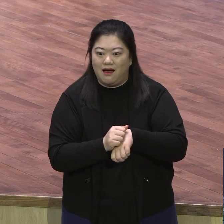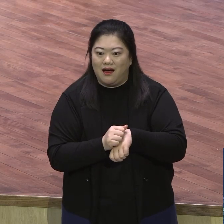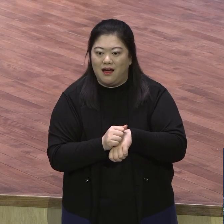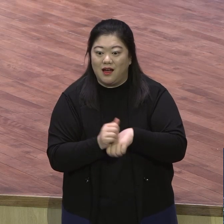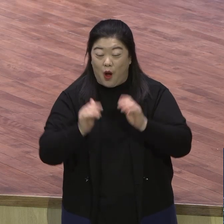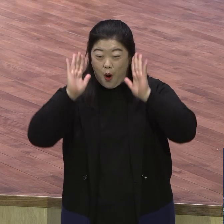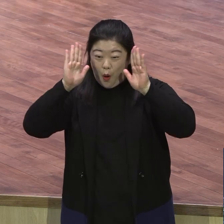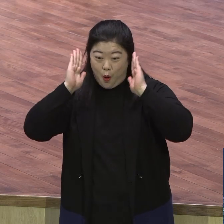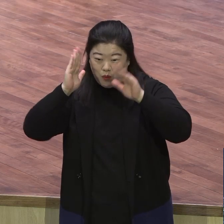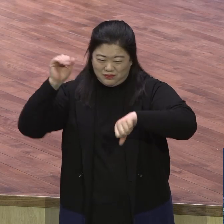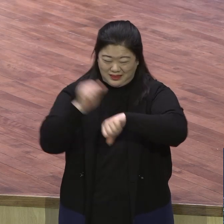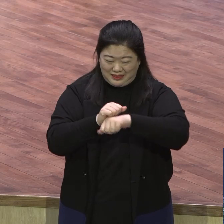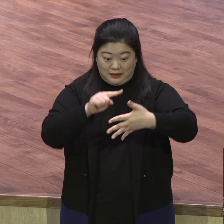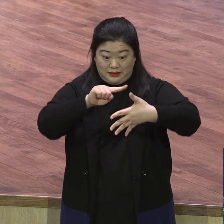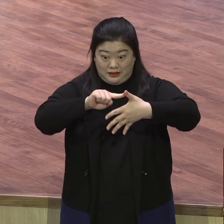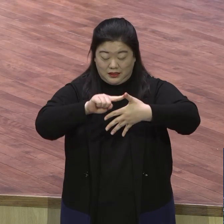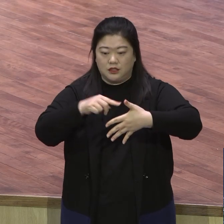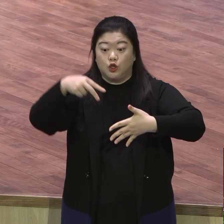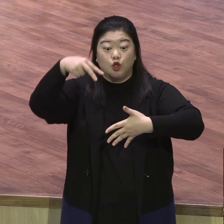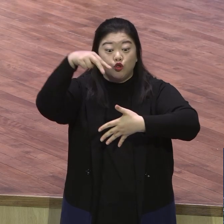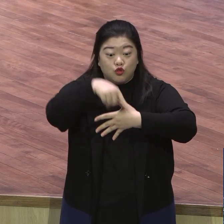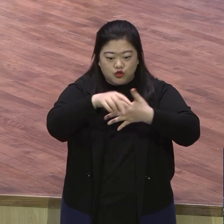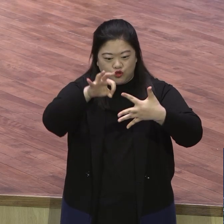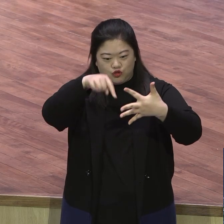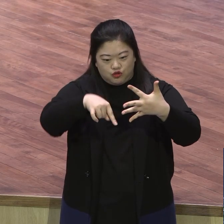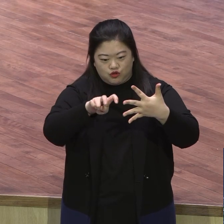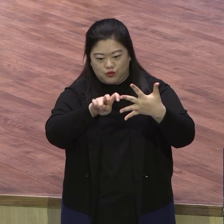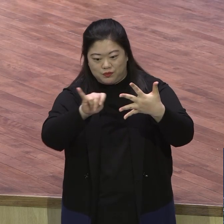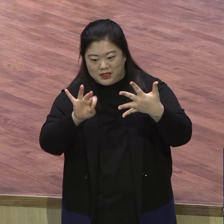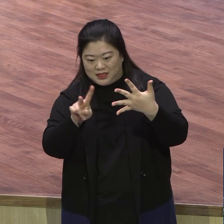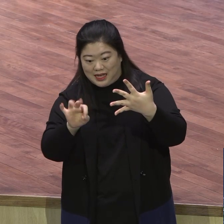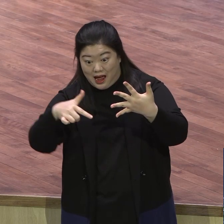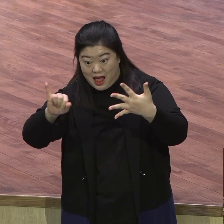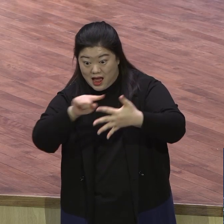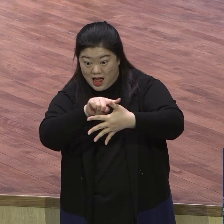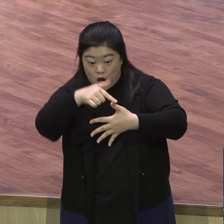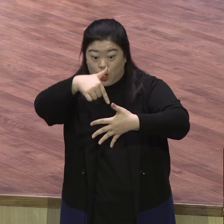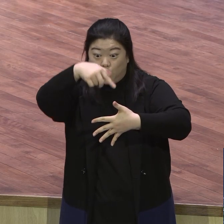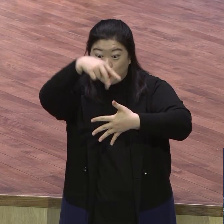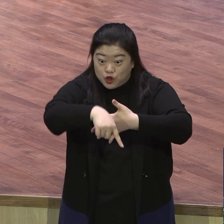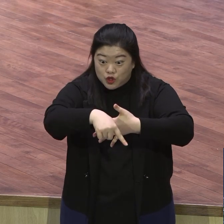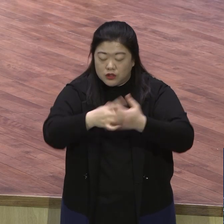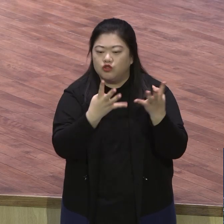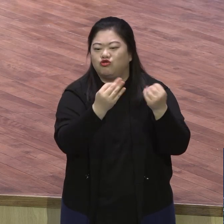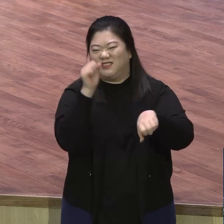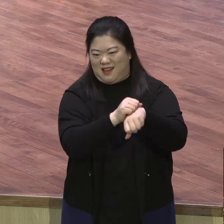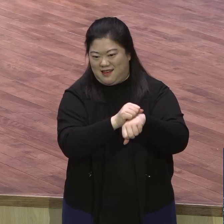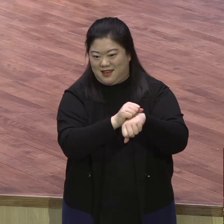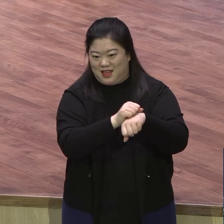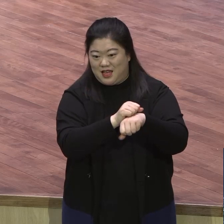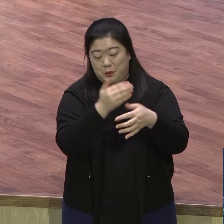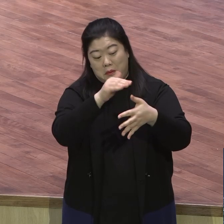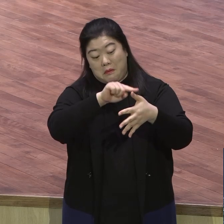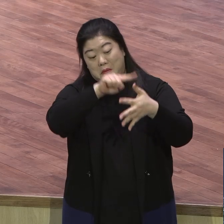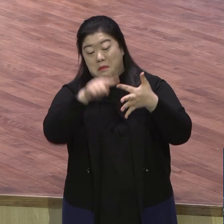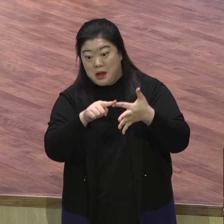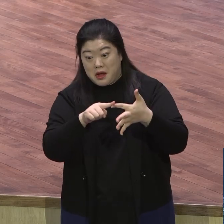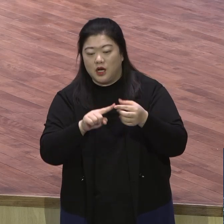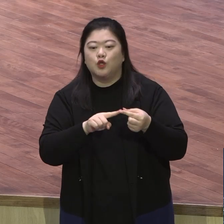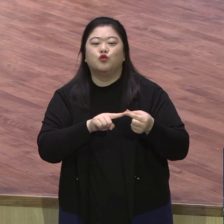그 부분의 능력이 뛰어나다. 그래서 수를 줬고 우를 받은 과목은